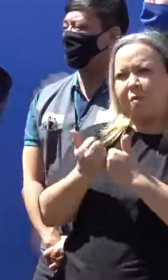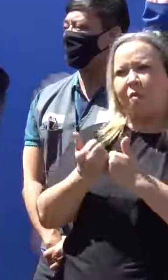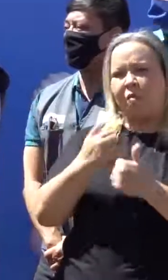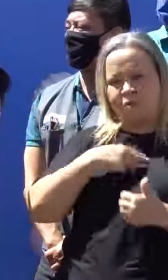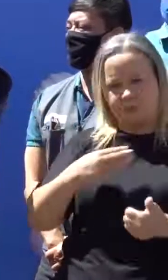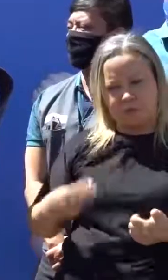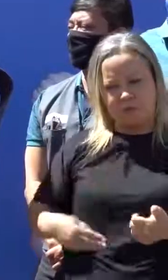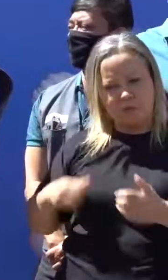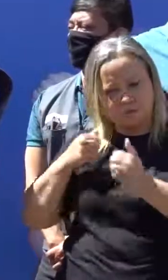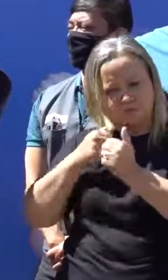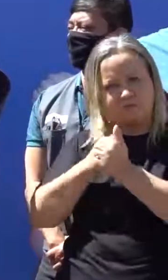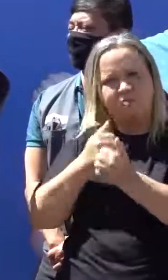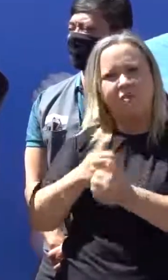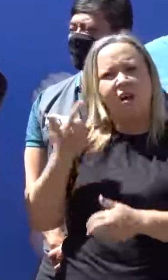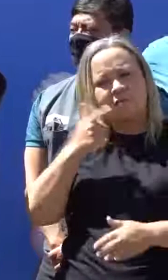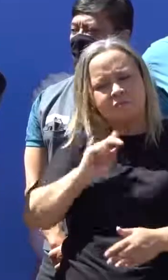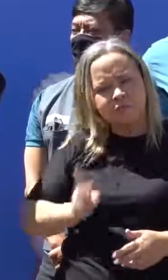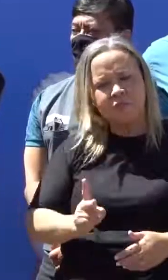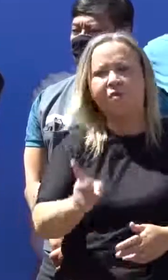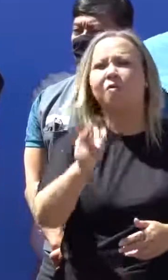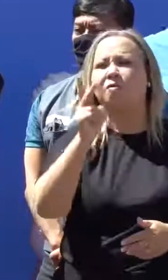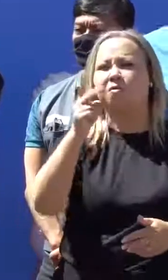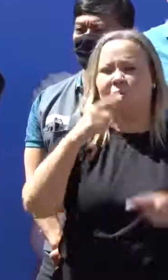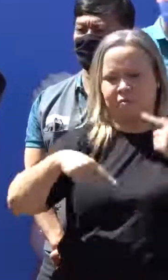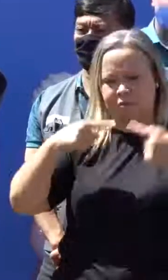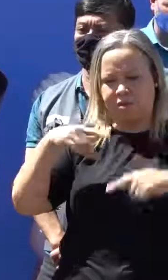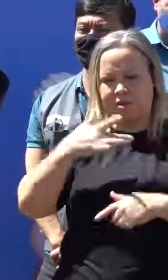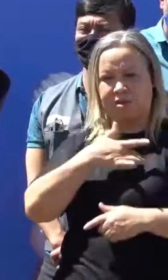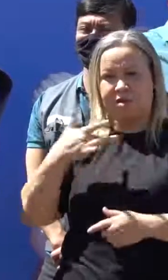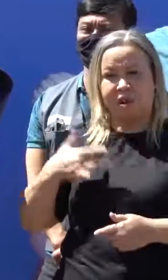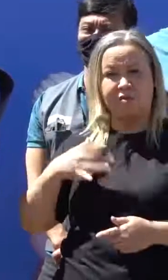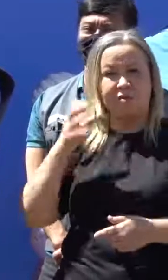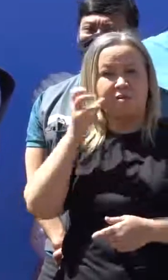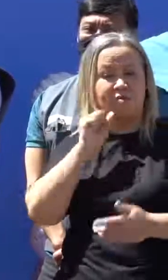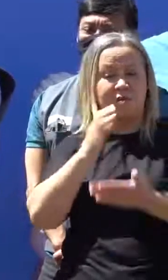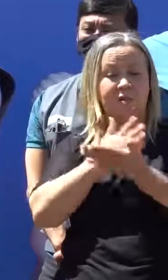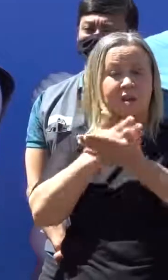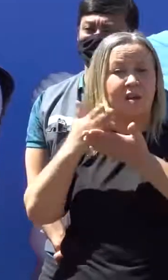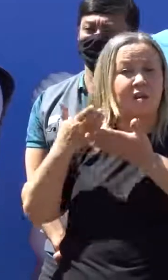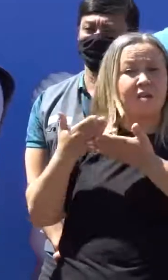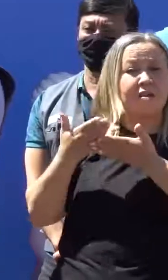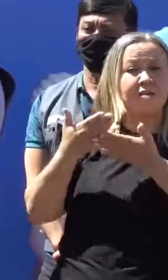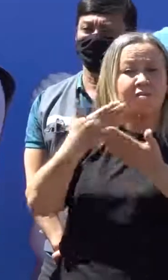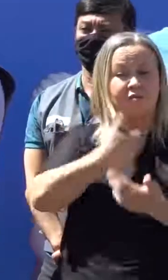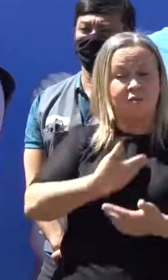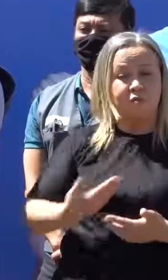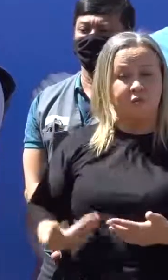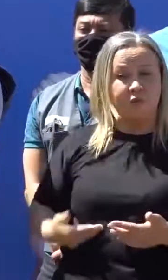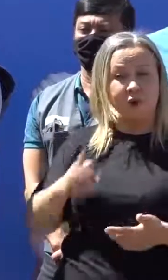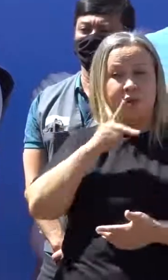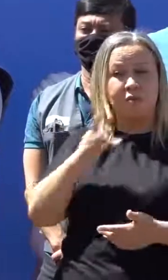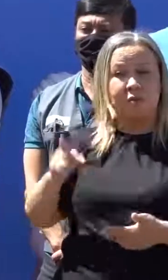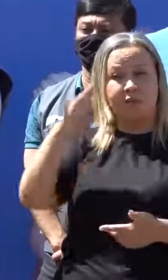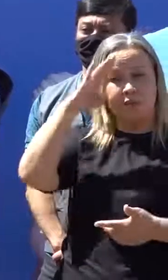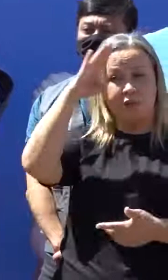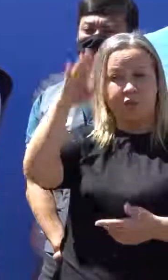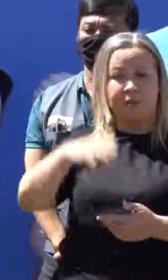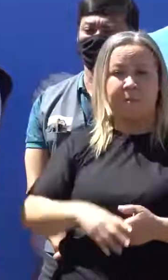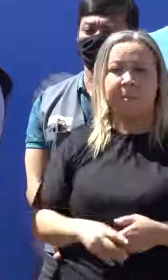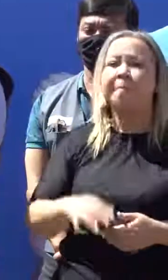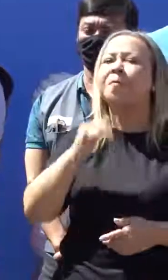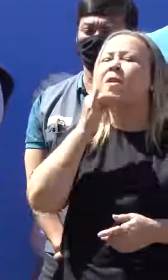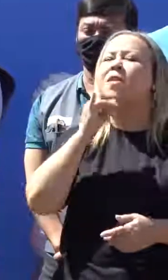dar seguimento às políticas de saúde que já vêm sendo adotadas desde o início do governo do presidente Bolsonaro, como, por exemplo,